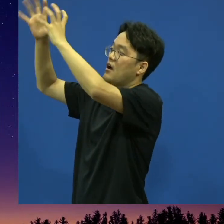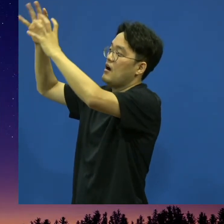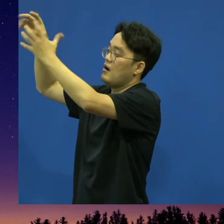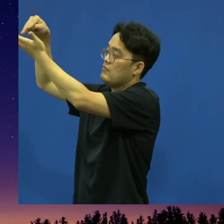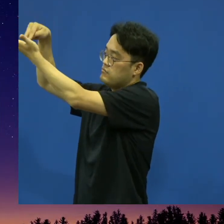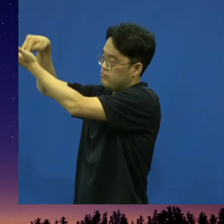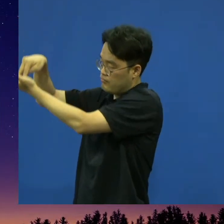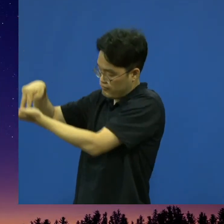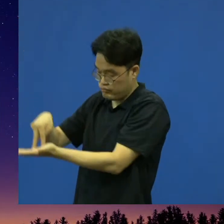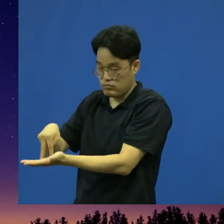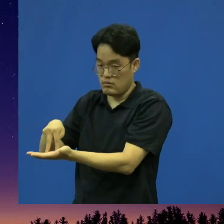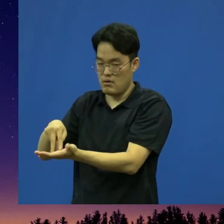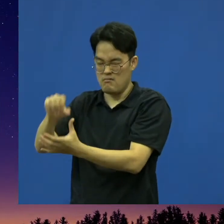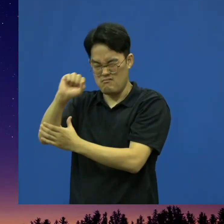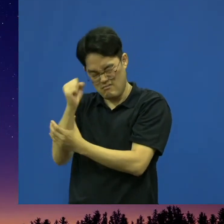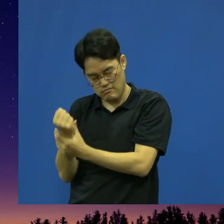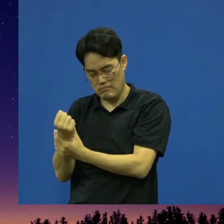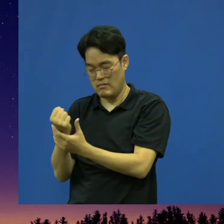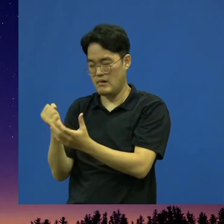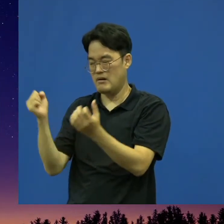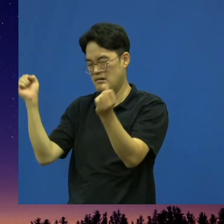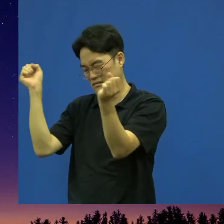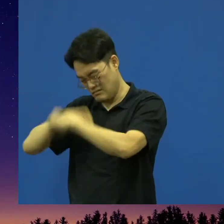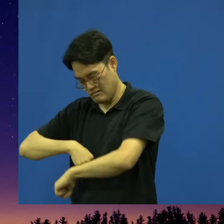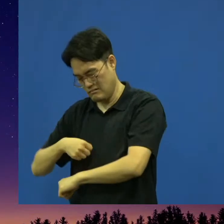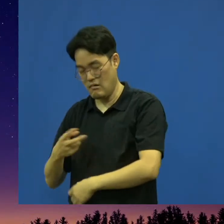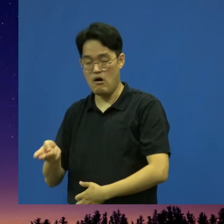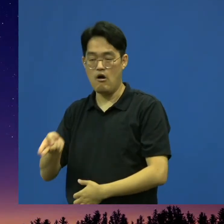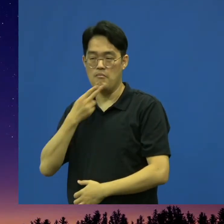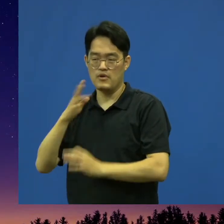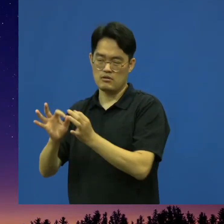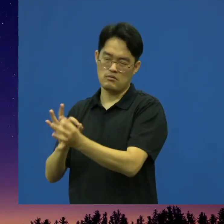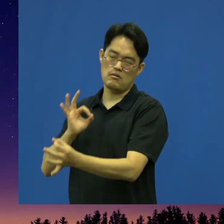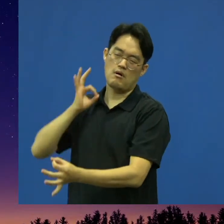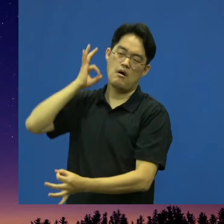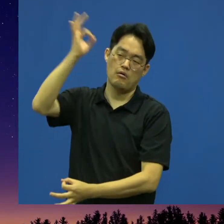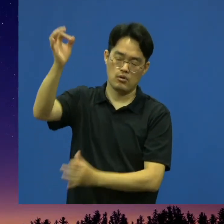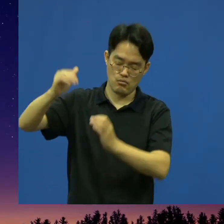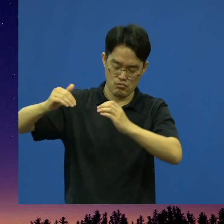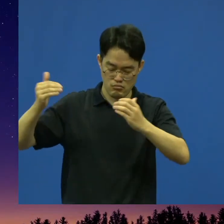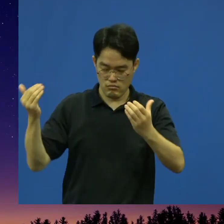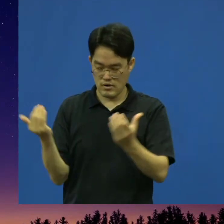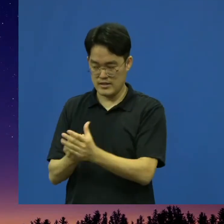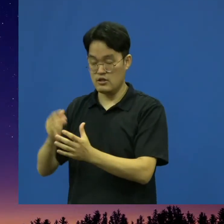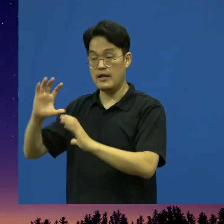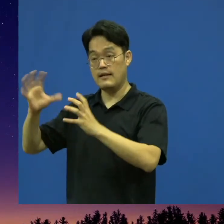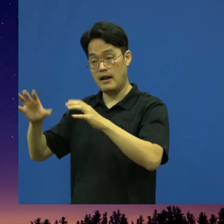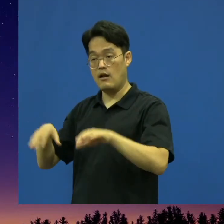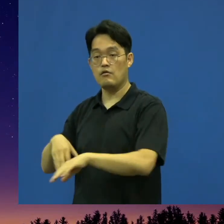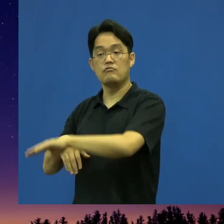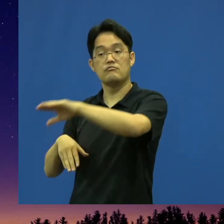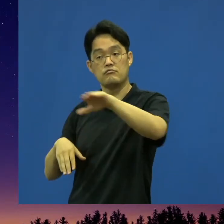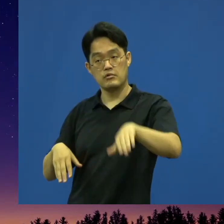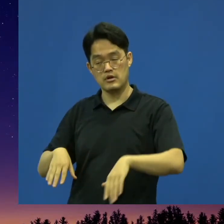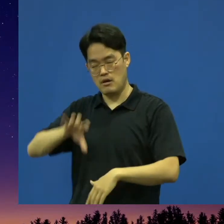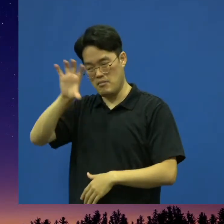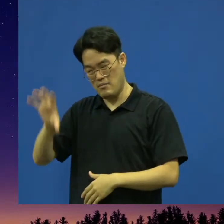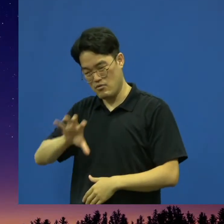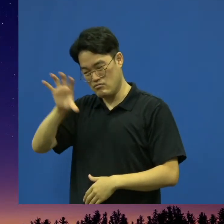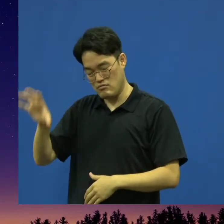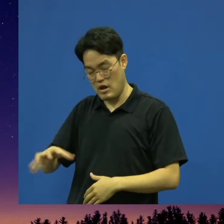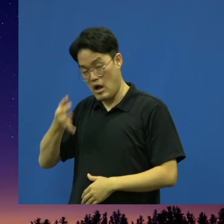쇠하지 않고 영원하고 망하지 않는 그 완전한 나라를 우리에게